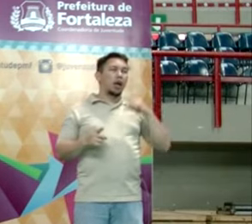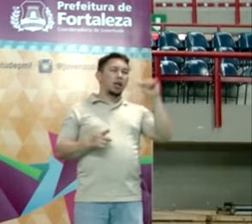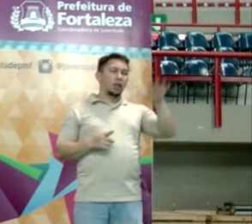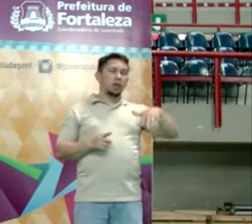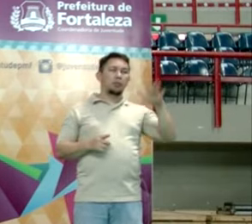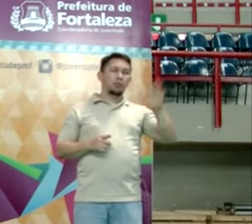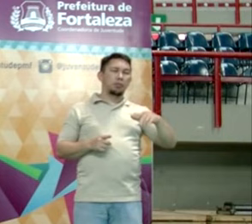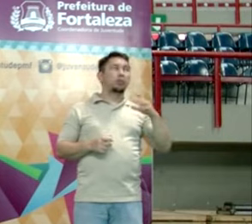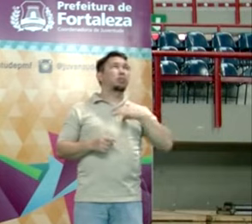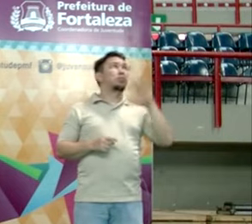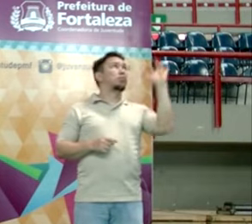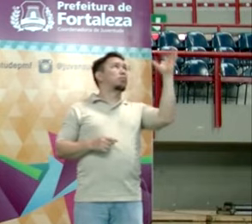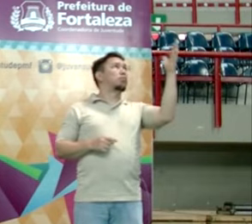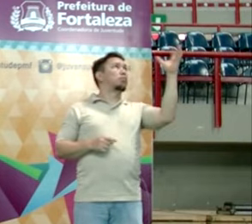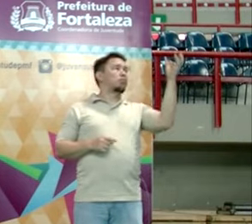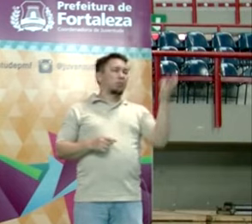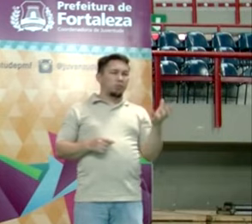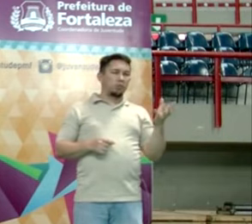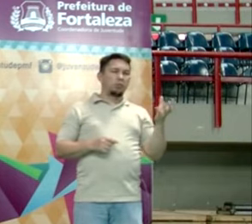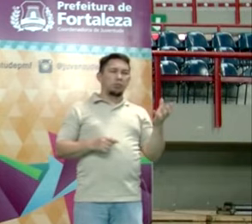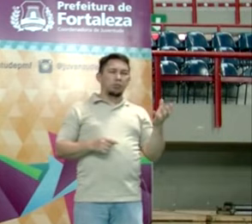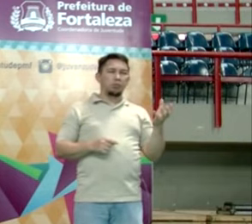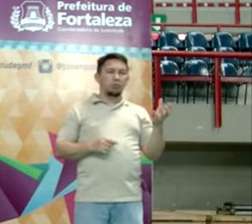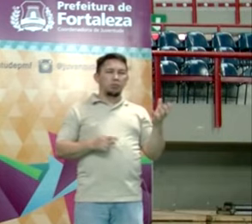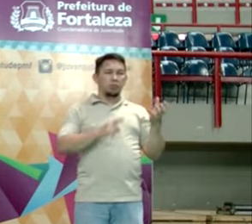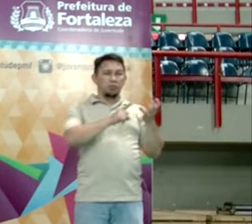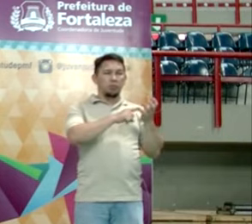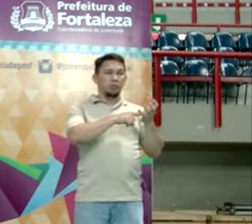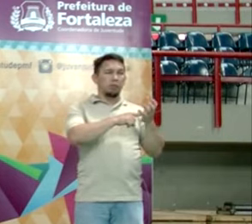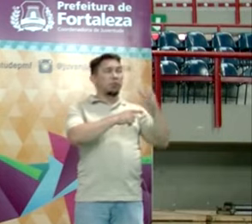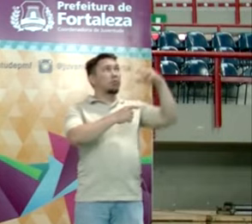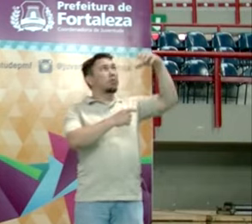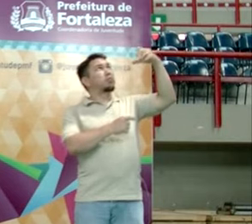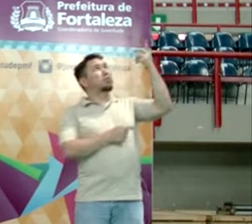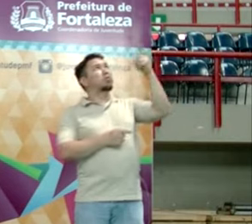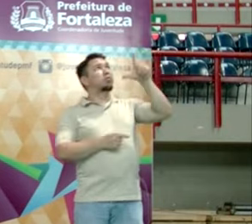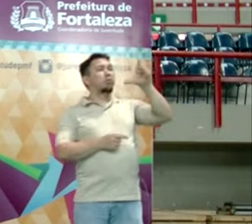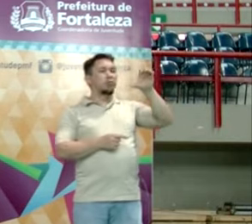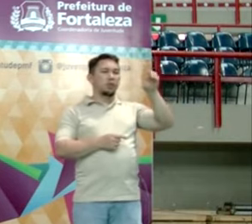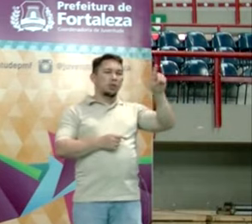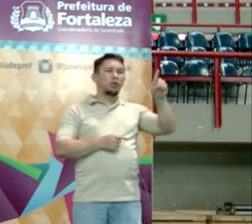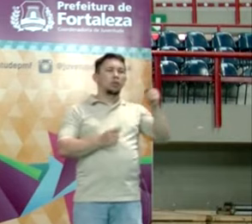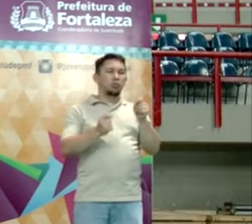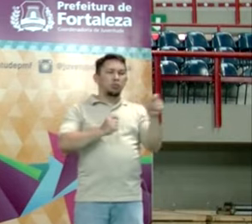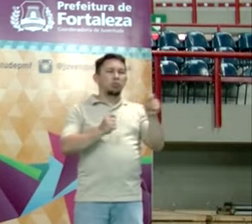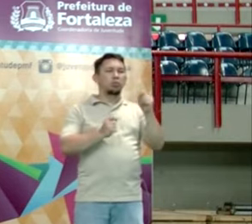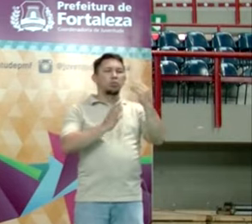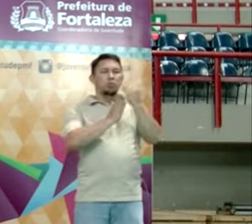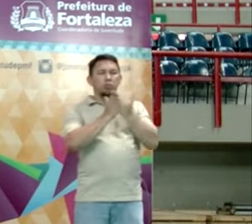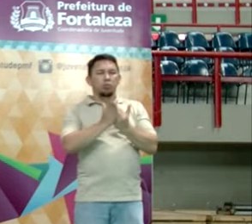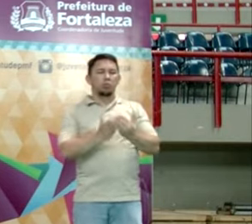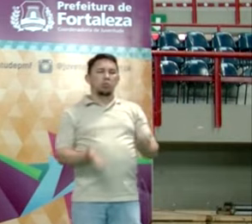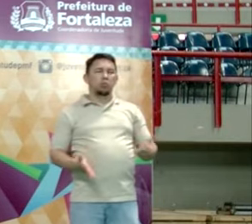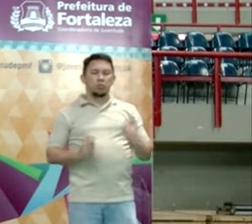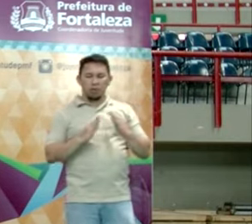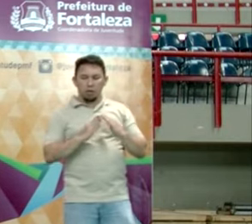barateando. Mas troque a lâmpada da sua casa, mesmo que seja fluorescente, por uma de LED, como diminui ainda mais o consumo da sua